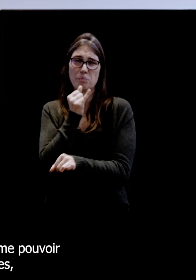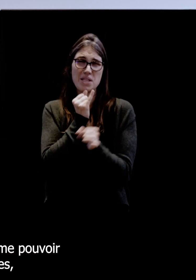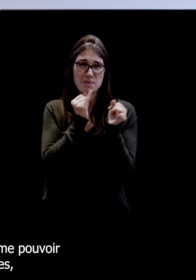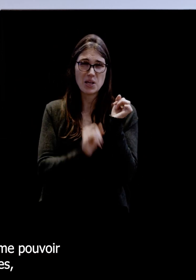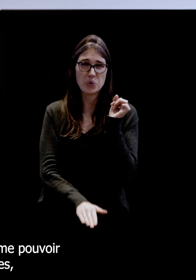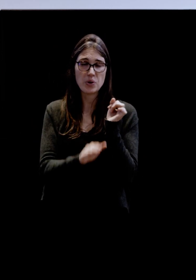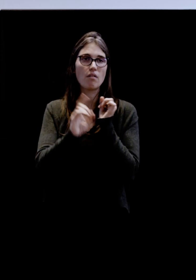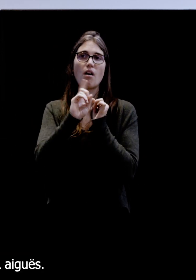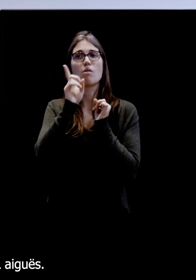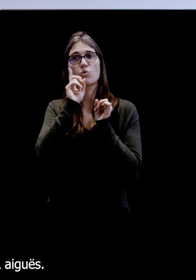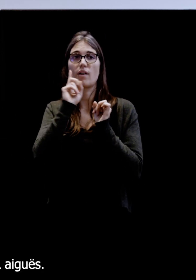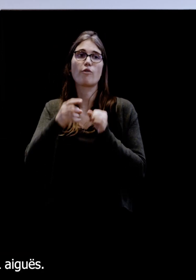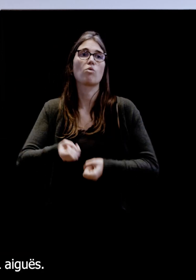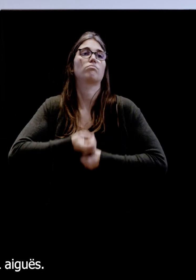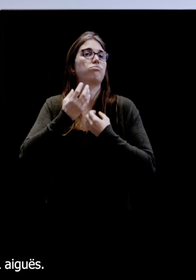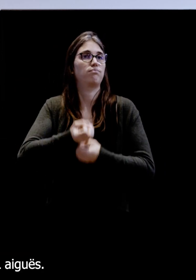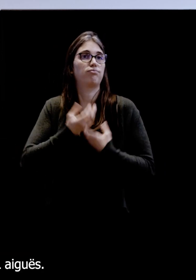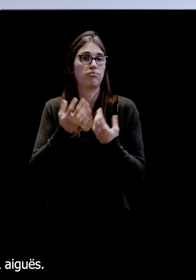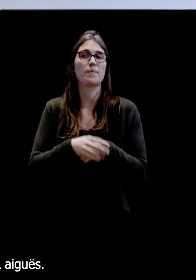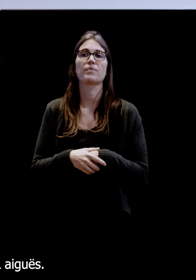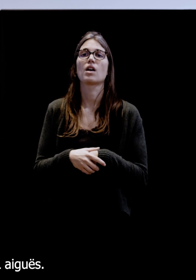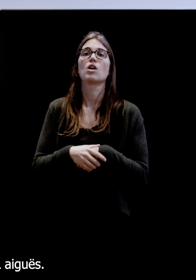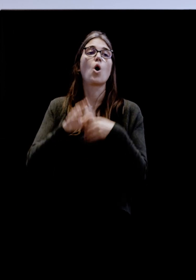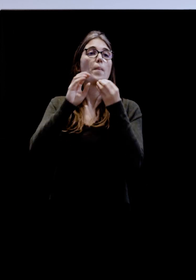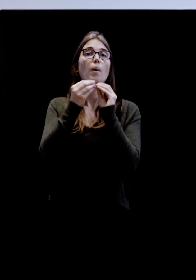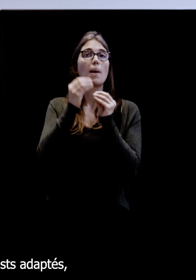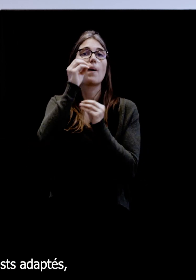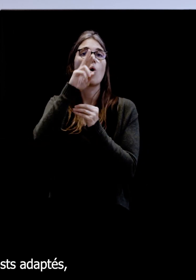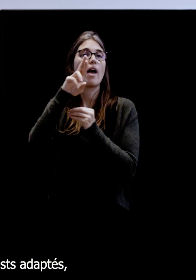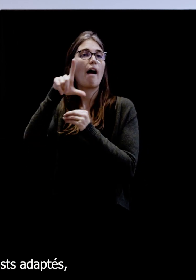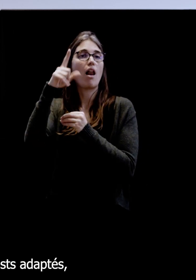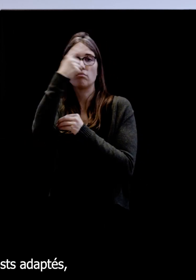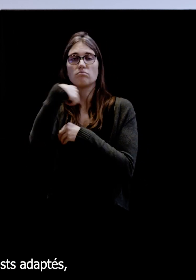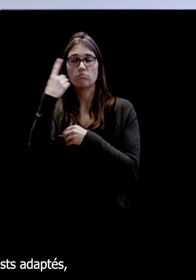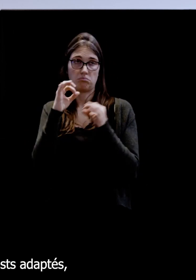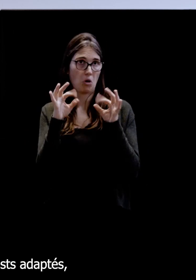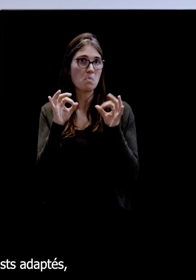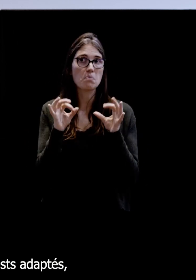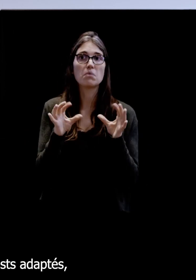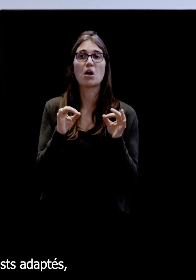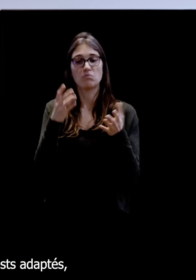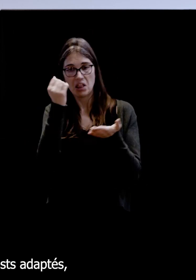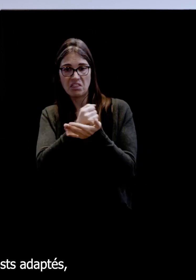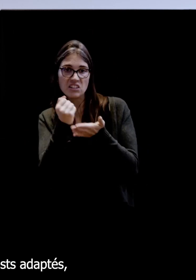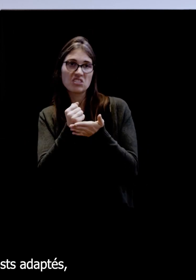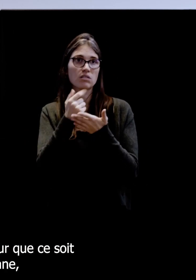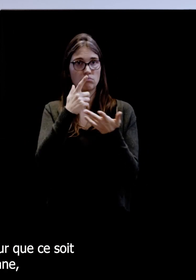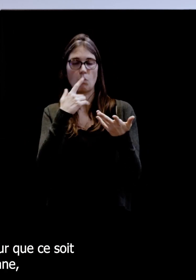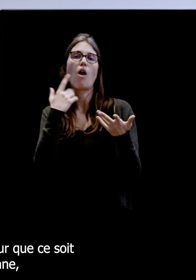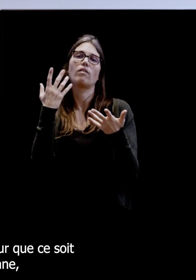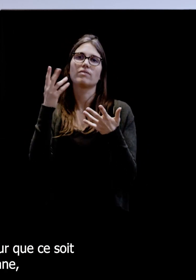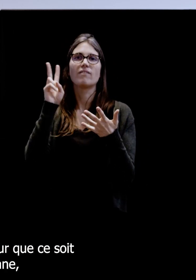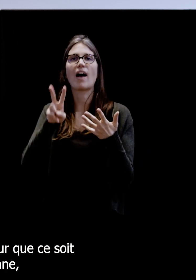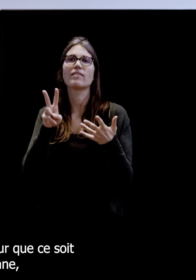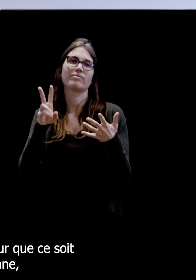pouvoir exprimer les choses, qui n'avaient pas de pathologie ORL aiguë. Et on a montré que leur test, adapté, on a mis